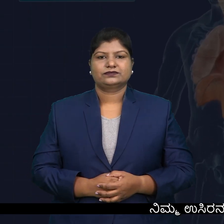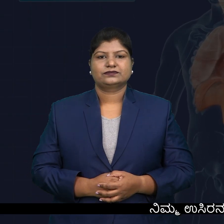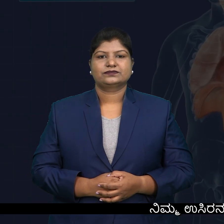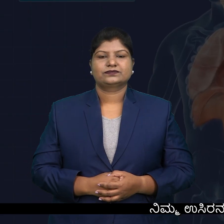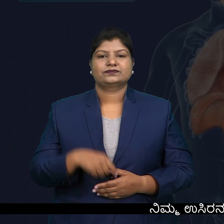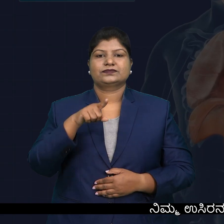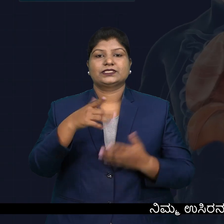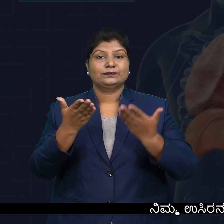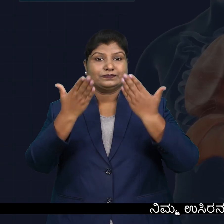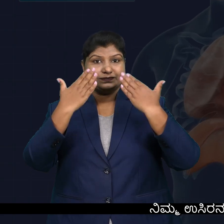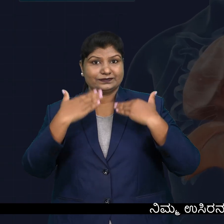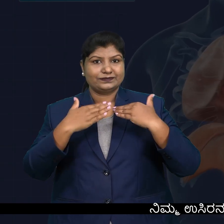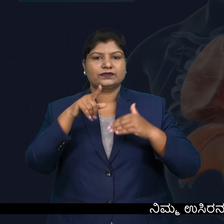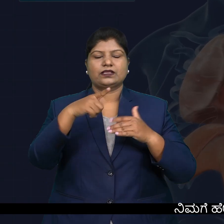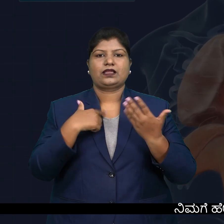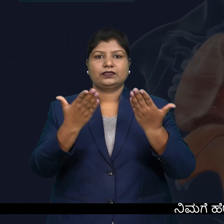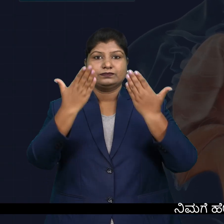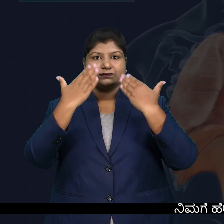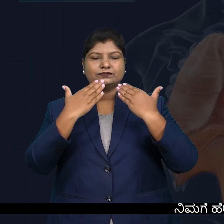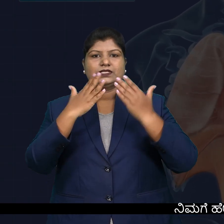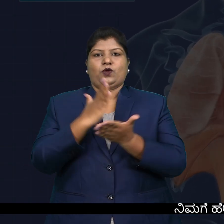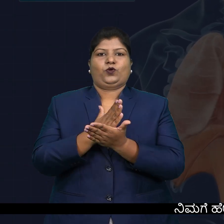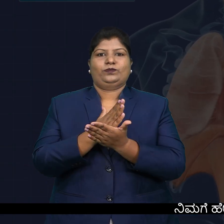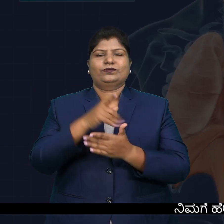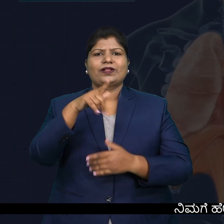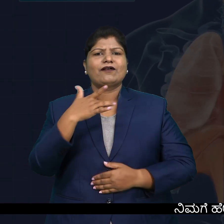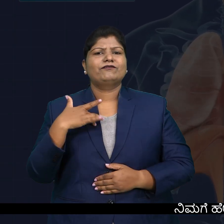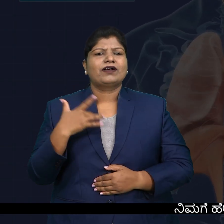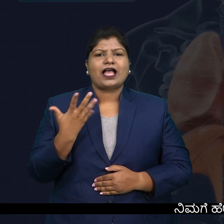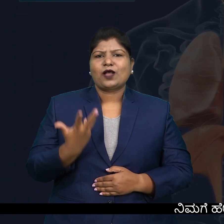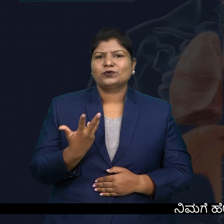ನಿಮ್ಮ ಉಸಿರನ್ನು ಹಿಡಿದಿಟ್ಟುಕೊಳ್ಳಿ. ನಿಮಗೆ ಹೇಗೆ ಅನಿಸುತ್ತದೆ?